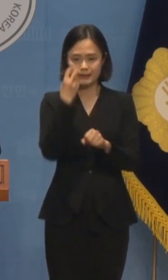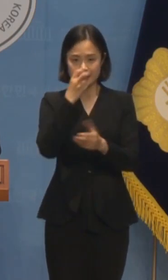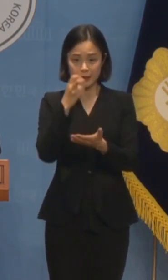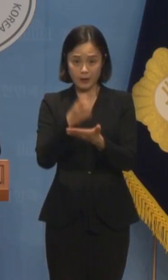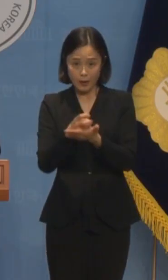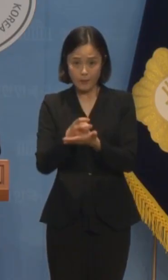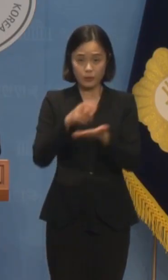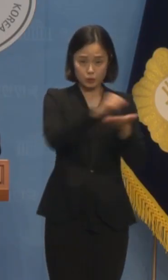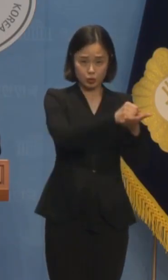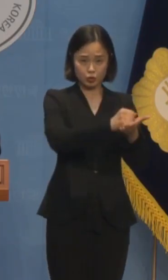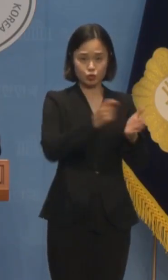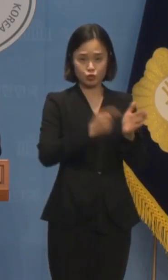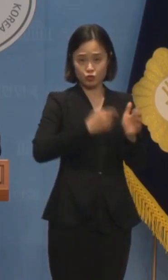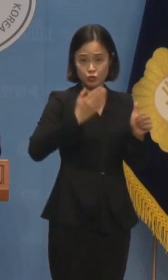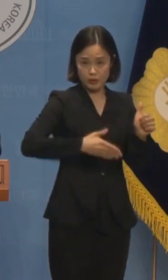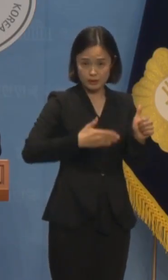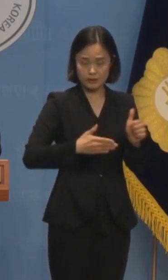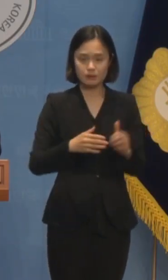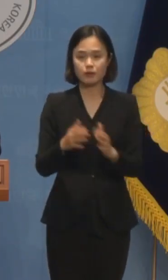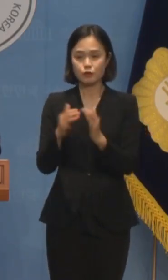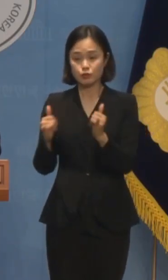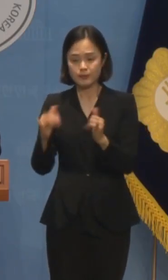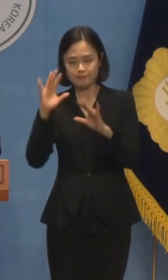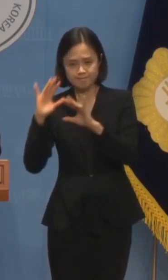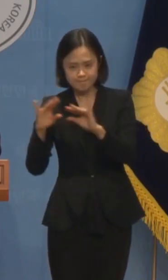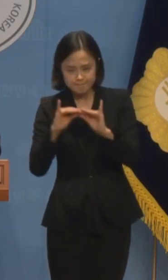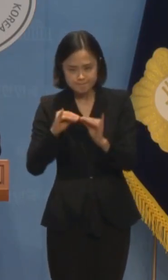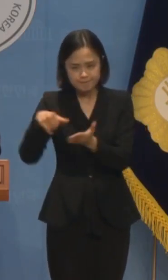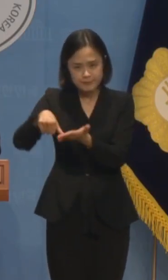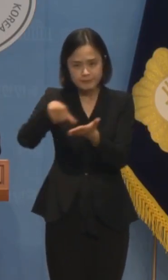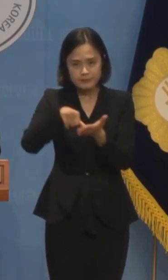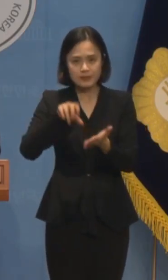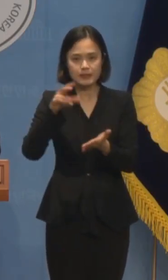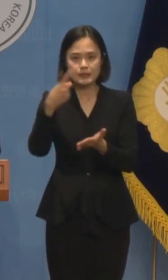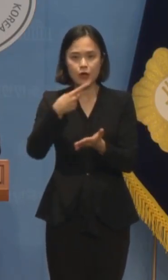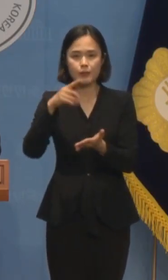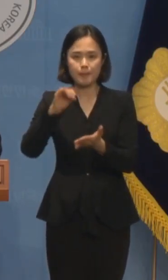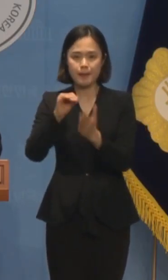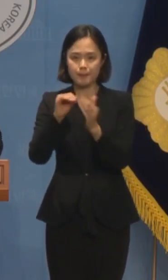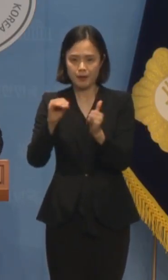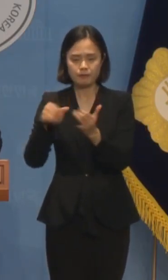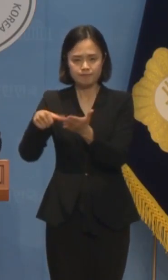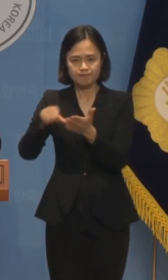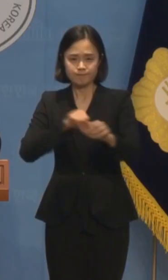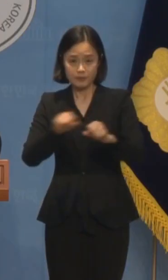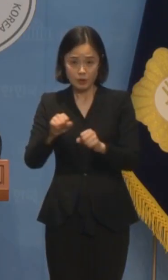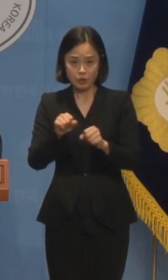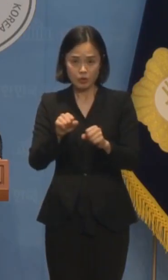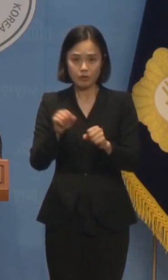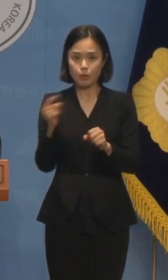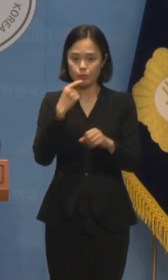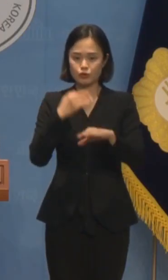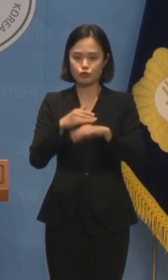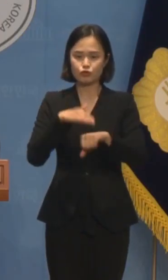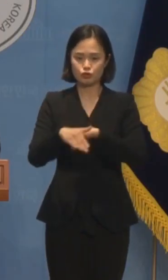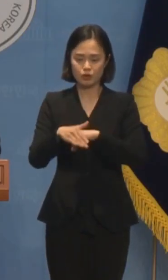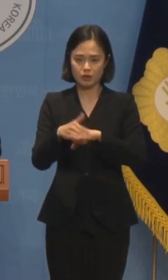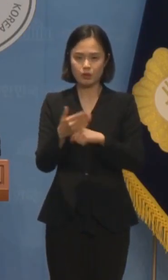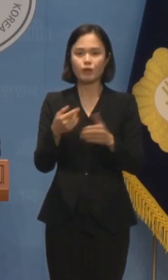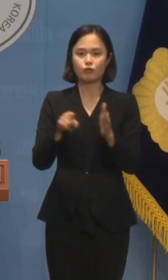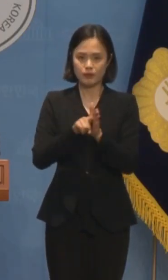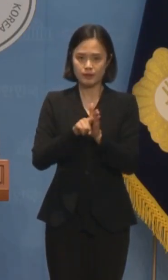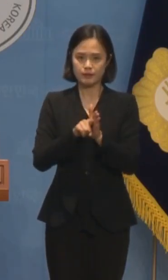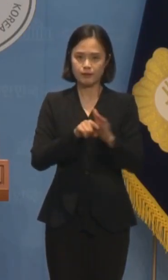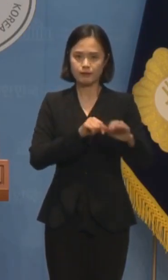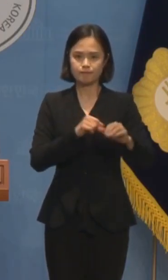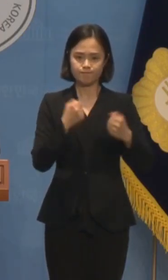서명운동을 시작으로 국민과 함께 대한민국의 민주주의와 사법질서 수호를 위해 싸우겠습니다.